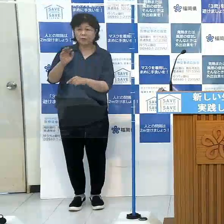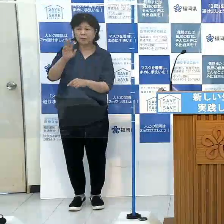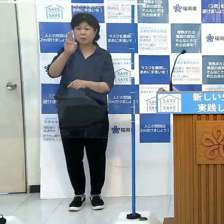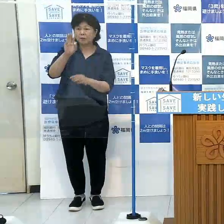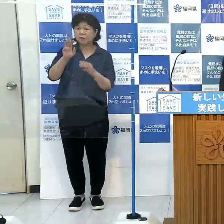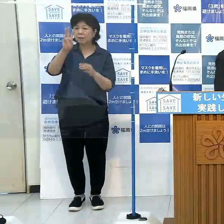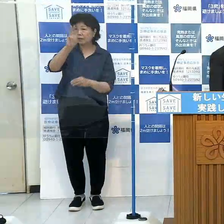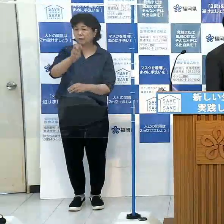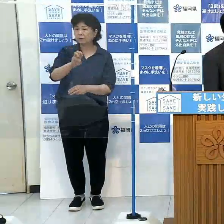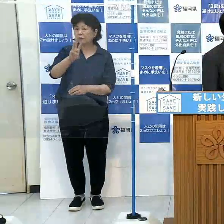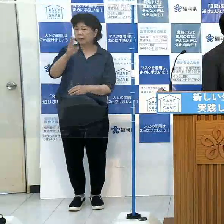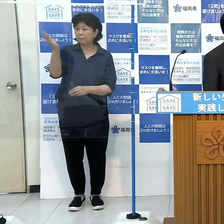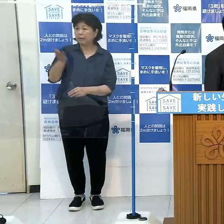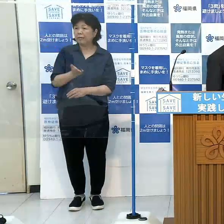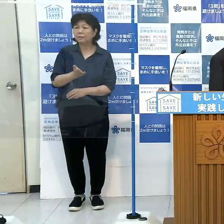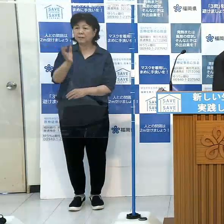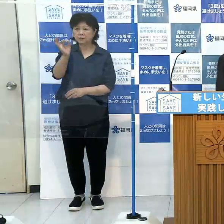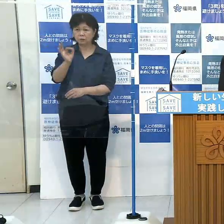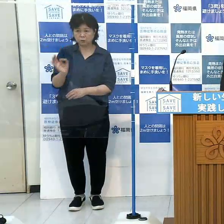33% が、